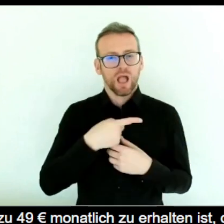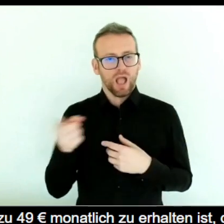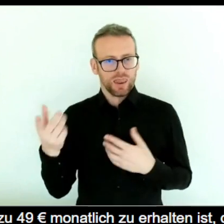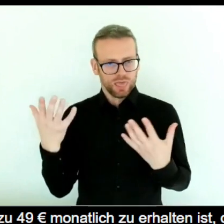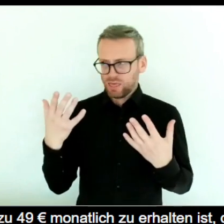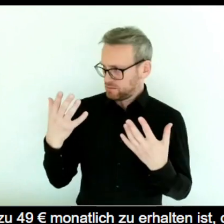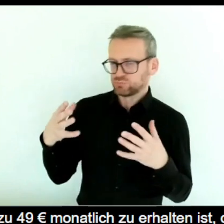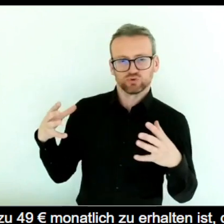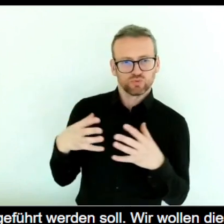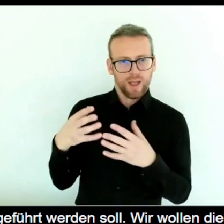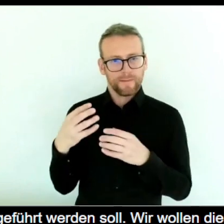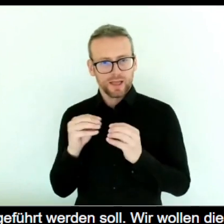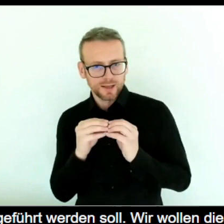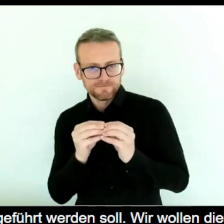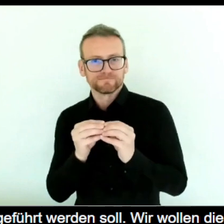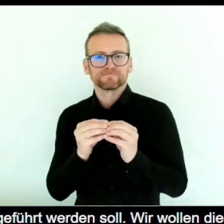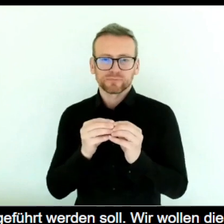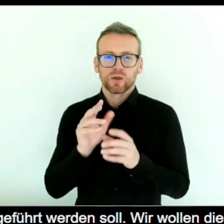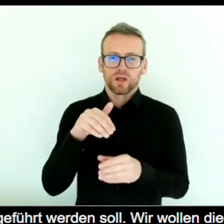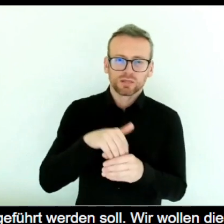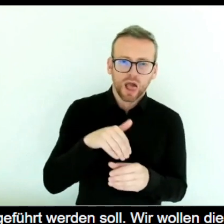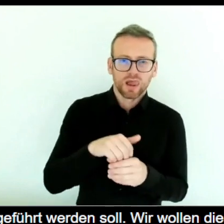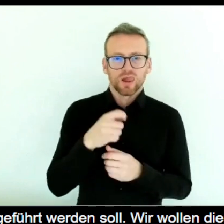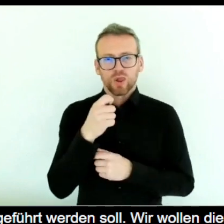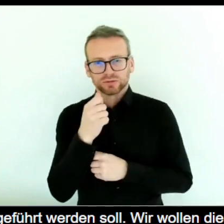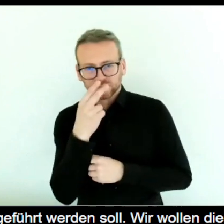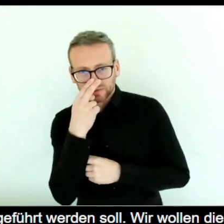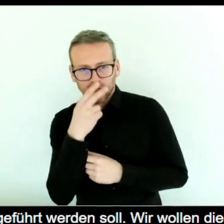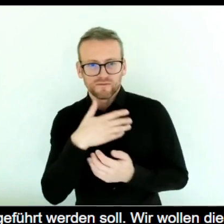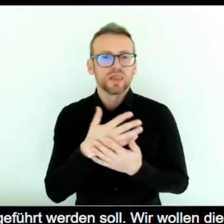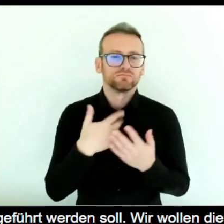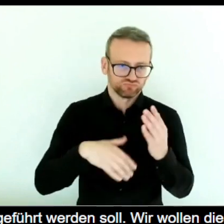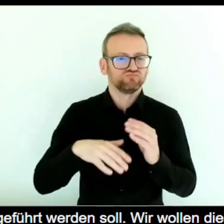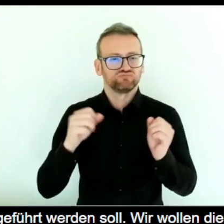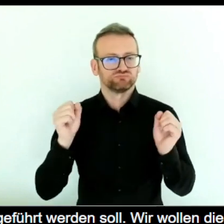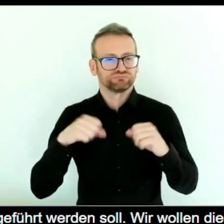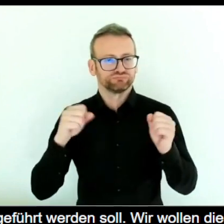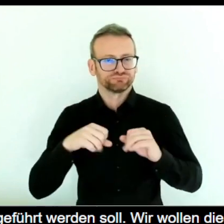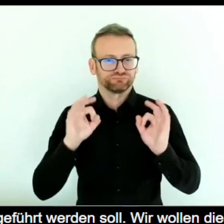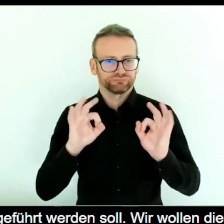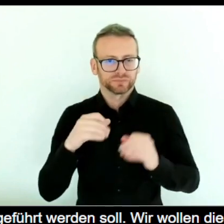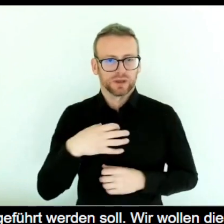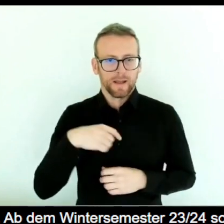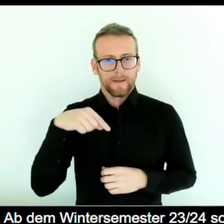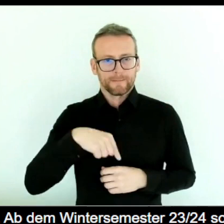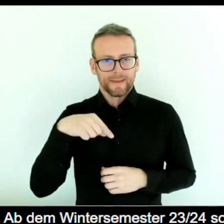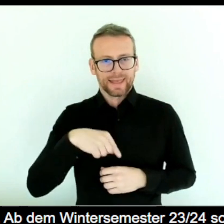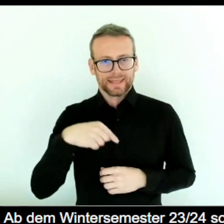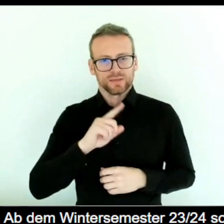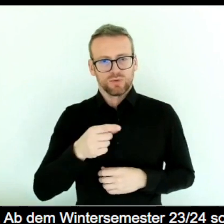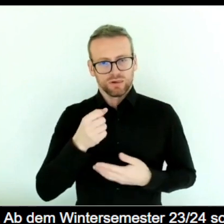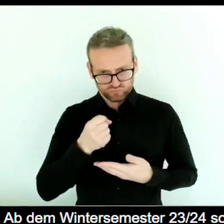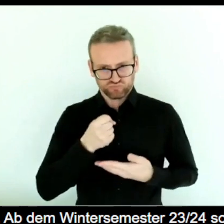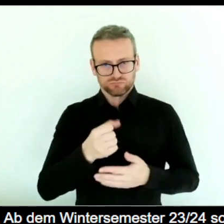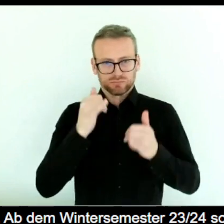zum 1. Mai, also in wenigen Wochen. Ich bin ja immer belächelt worden, der Bernreiter bremst, also